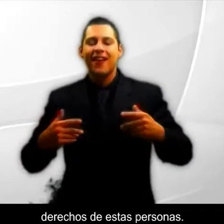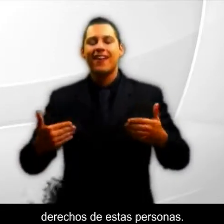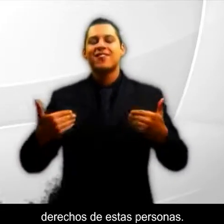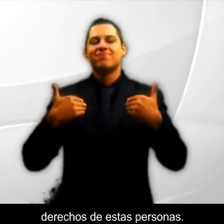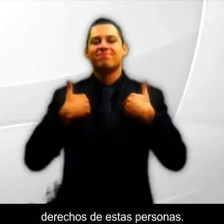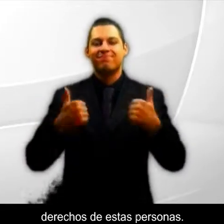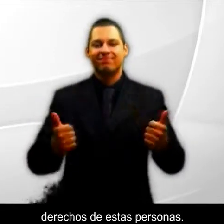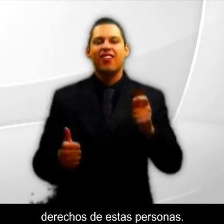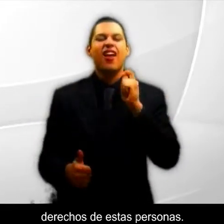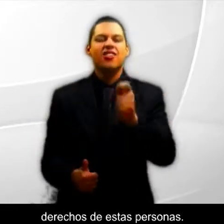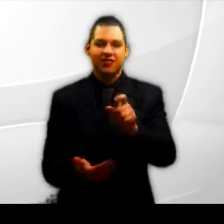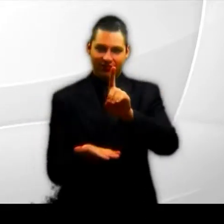de estas personas.